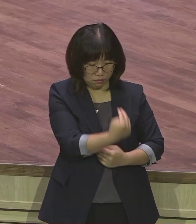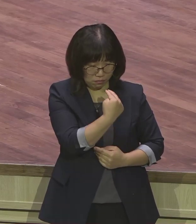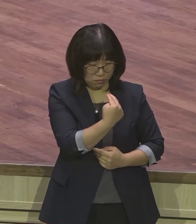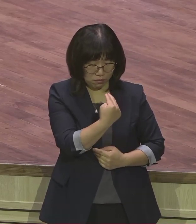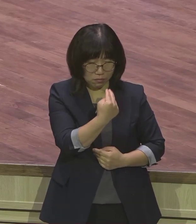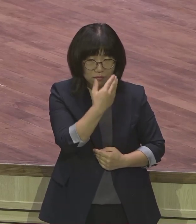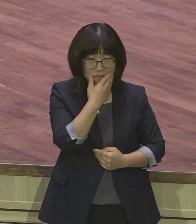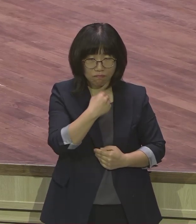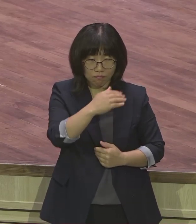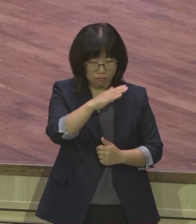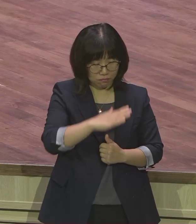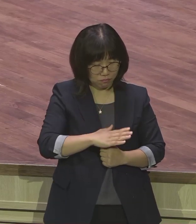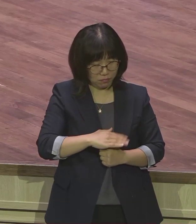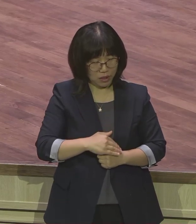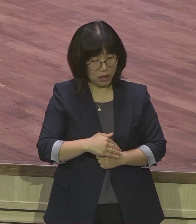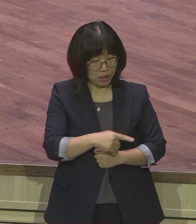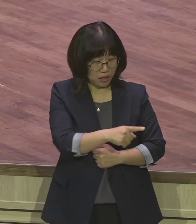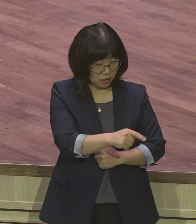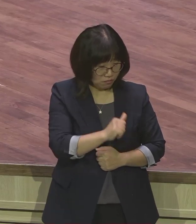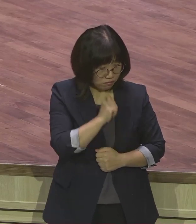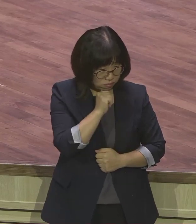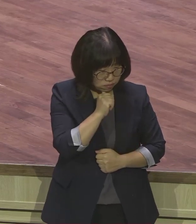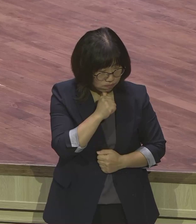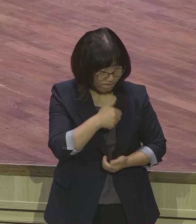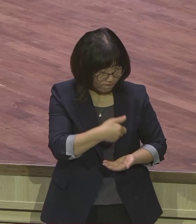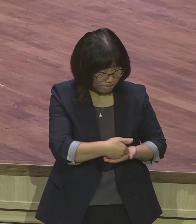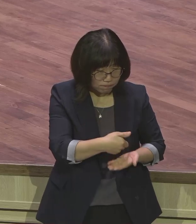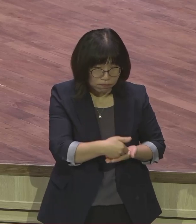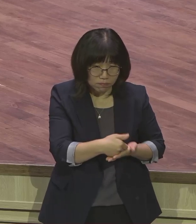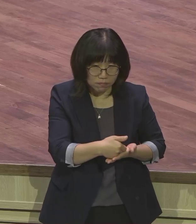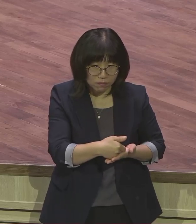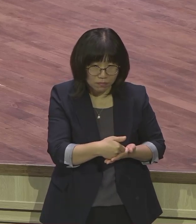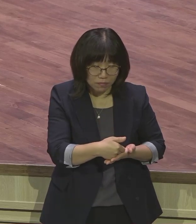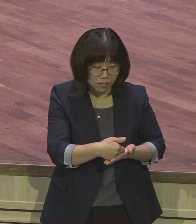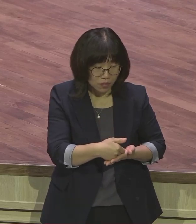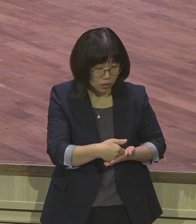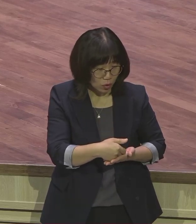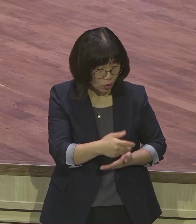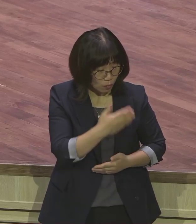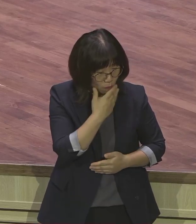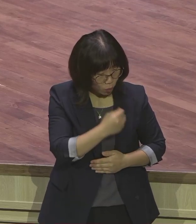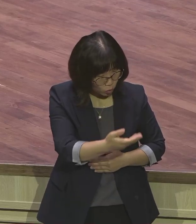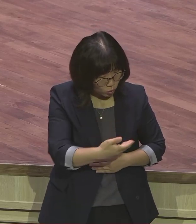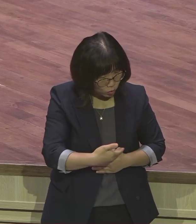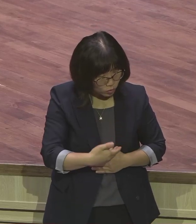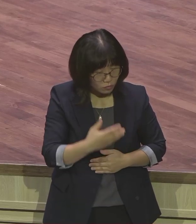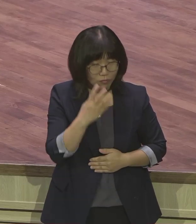그저 말을 먹을 것 속에 어둠으로운 주제인 이 초라한 노인이 축복할 수 있어요